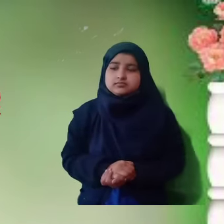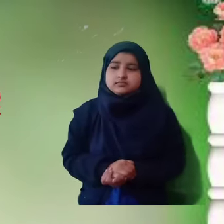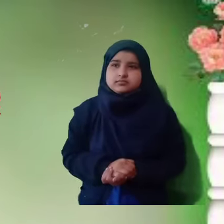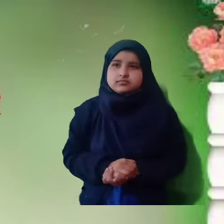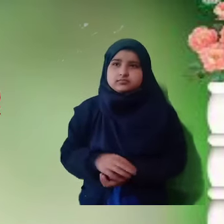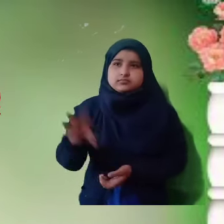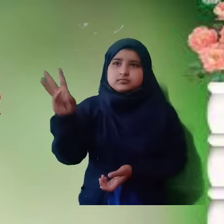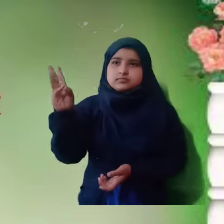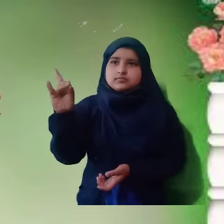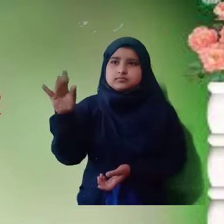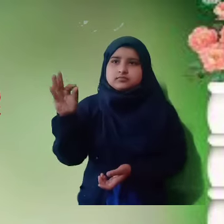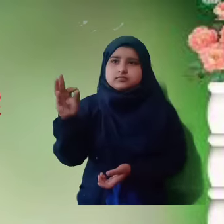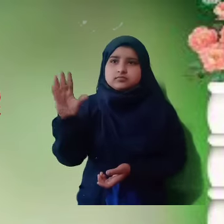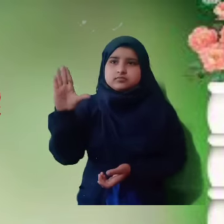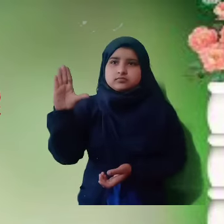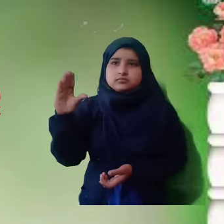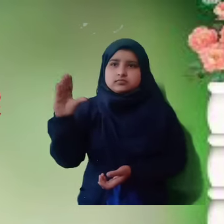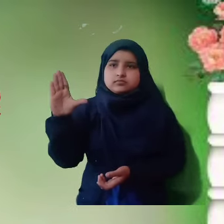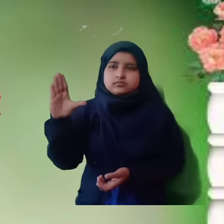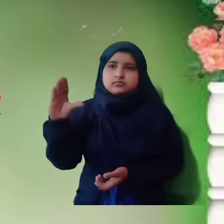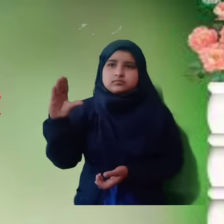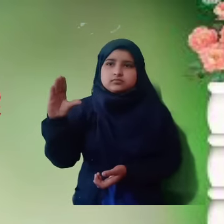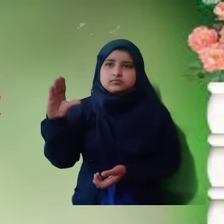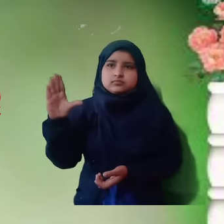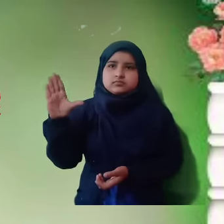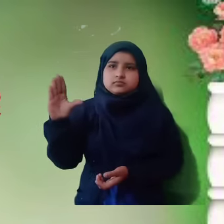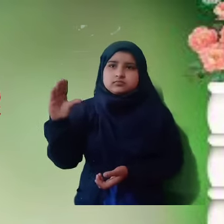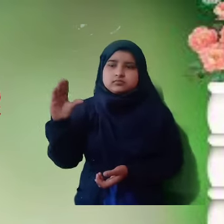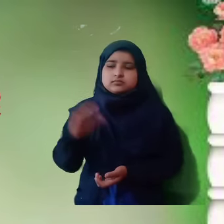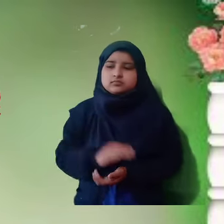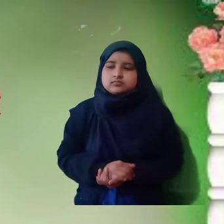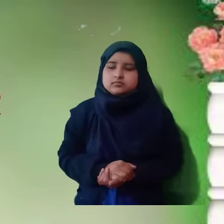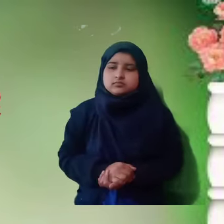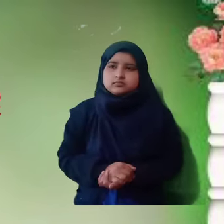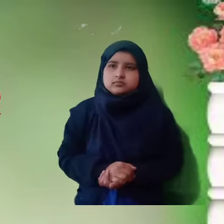हिंद से, गिनती करके ऐसे, हिंद से,